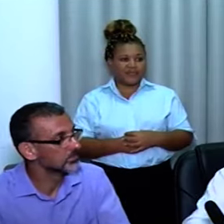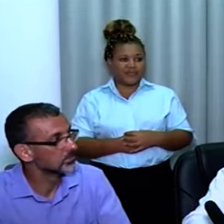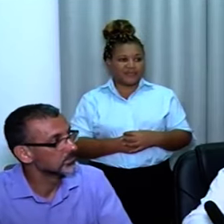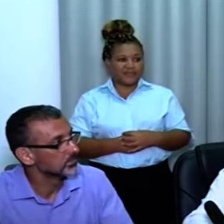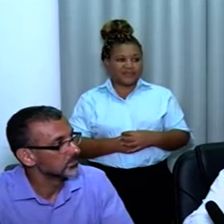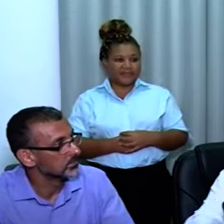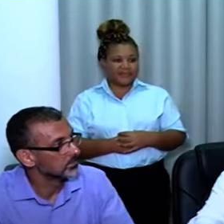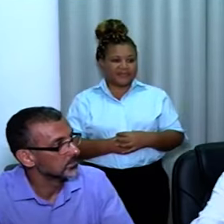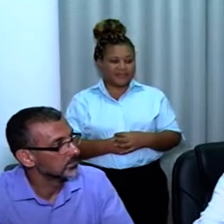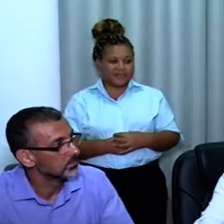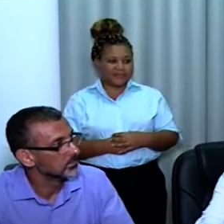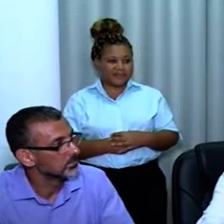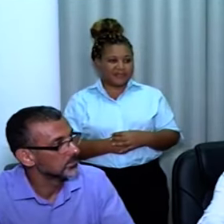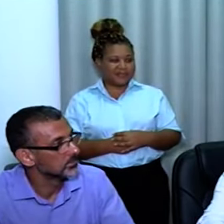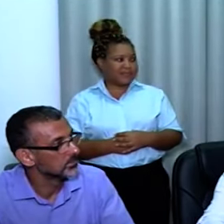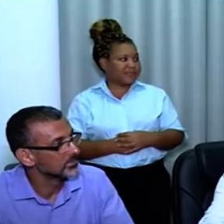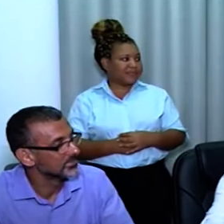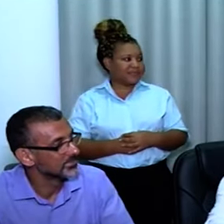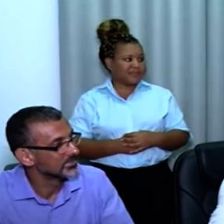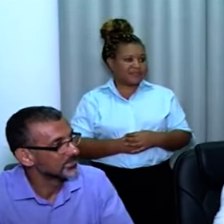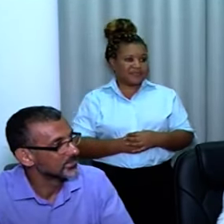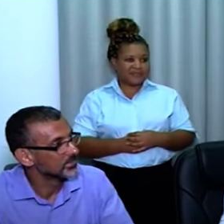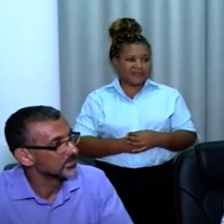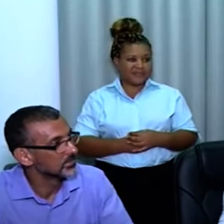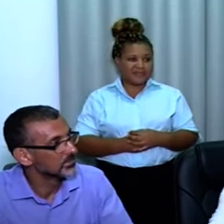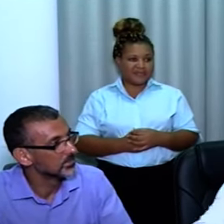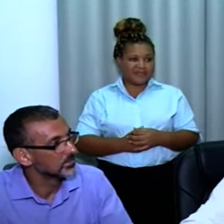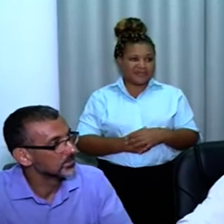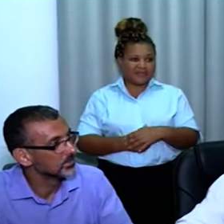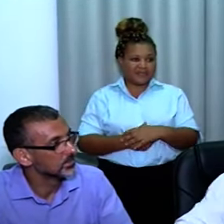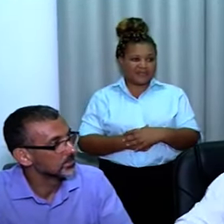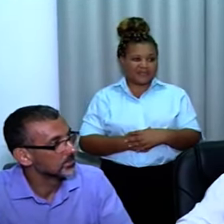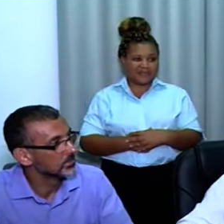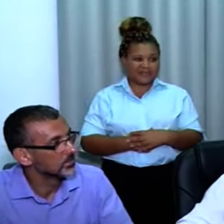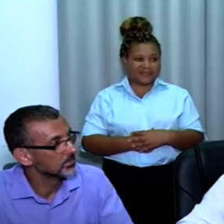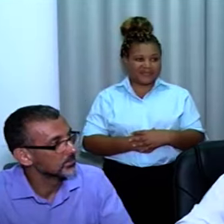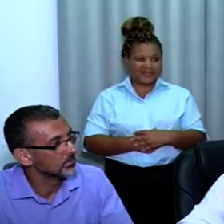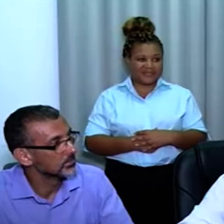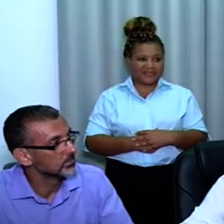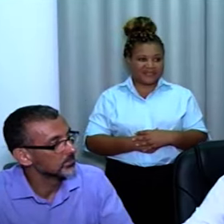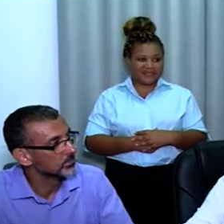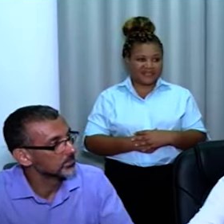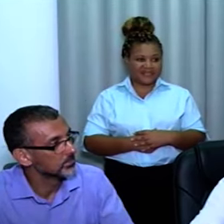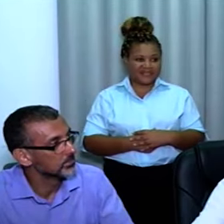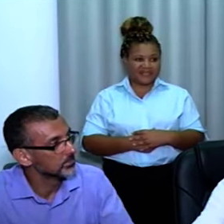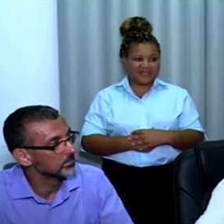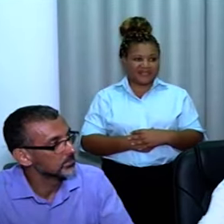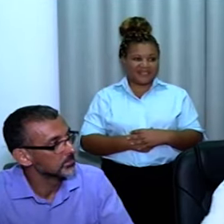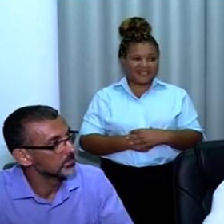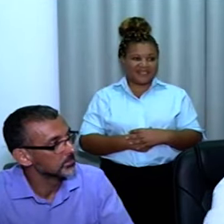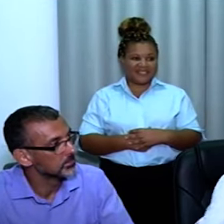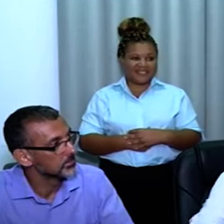beaucoup. Pour mettre des zones là, sans fixer les balles de finance.